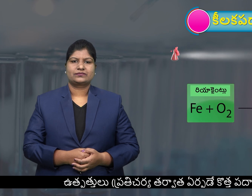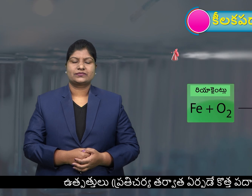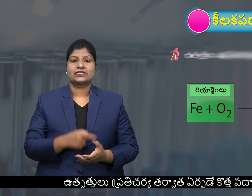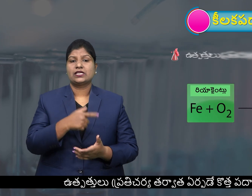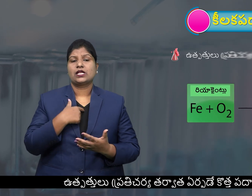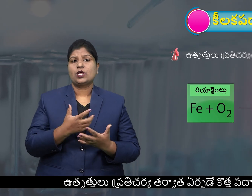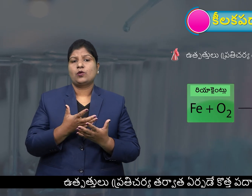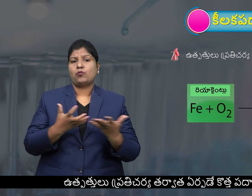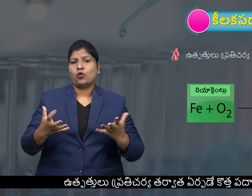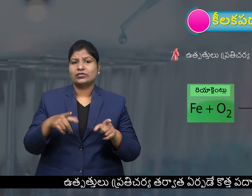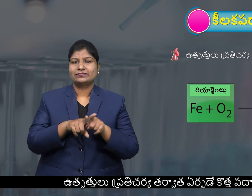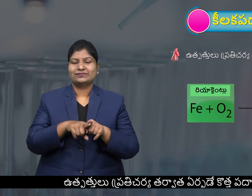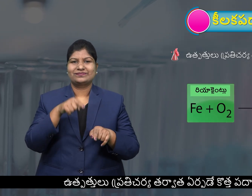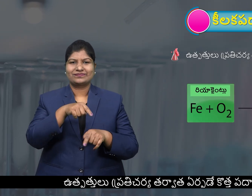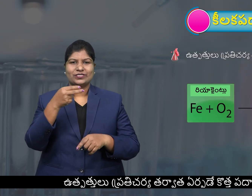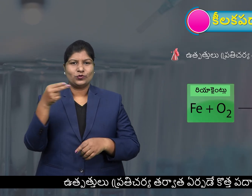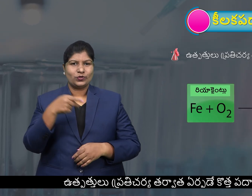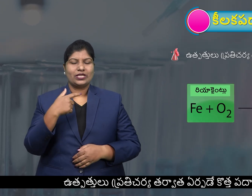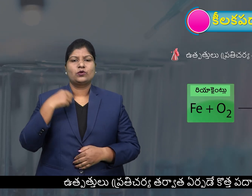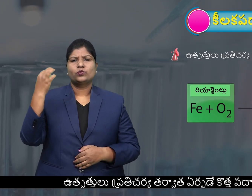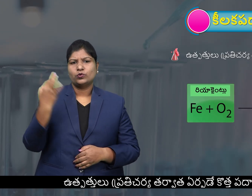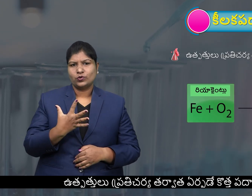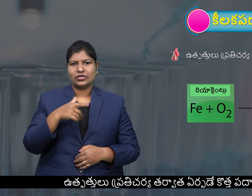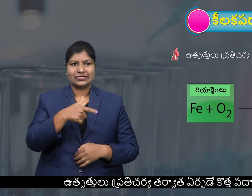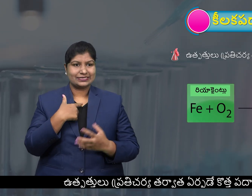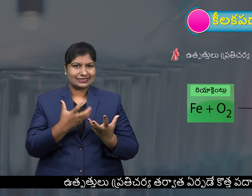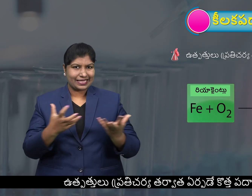ఉత్పత్తులు, ప్రతిచర్య తర్వాత ఏర్పడే కొత్త పదార్థం.